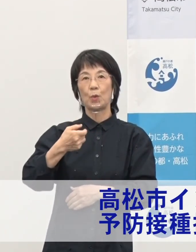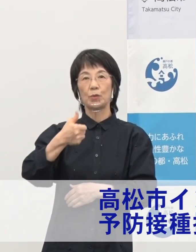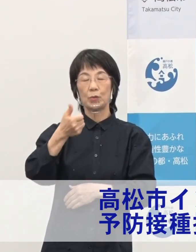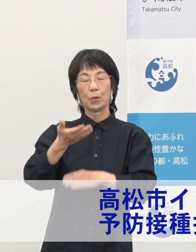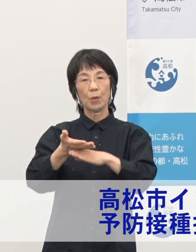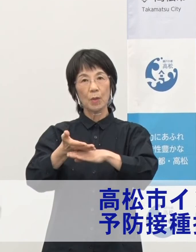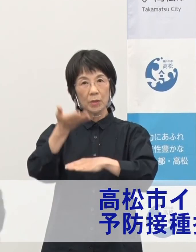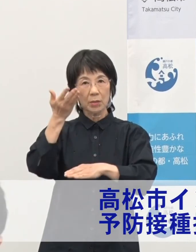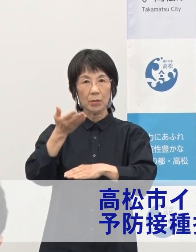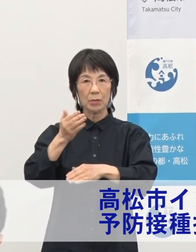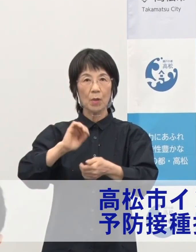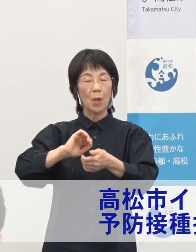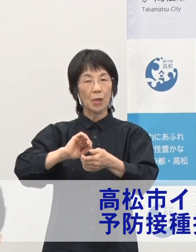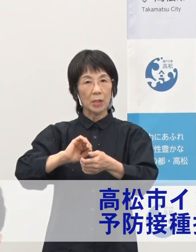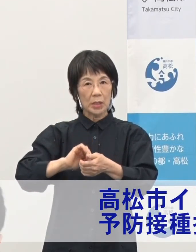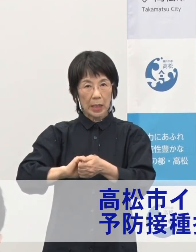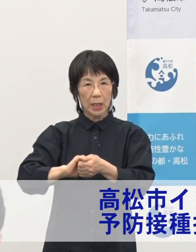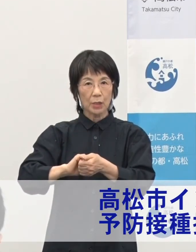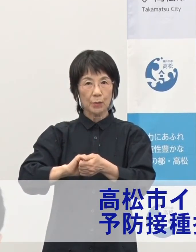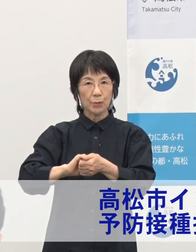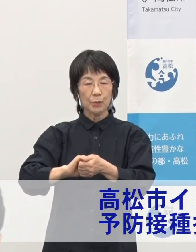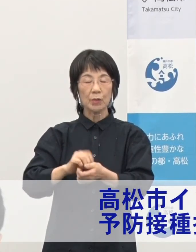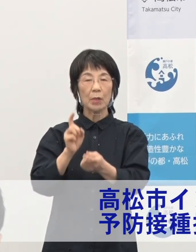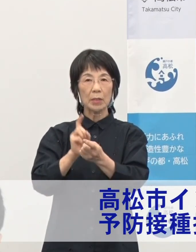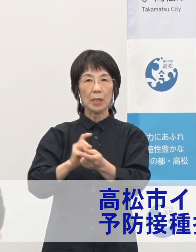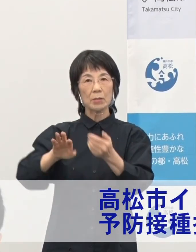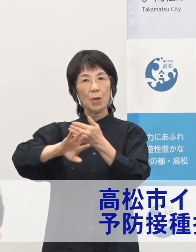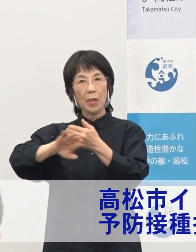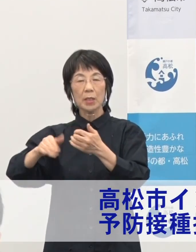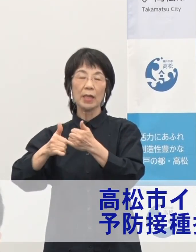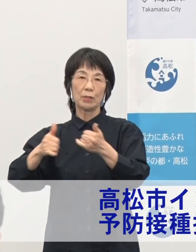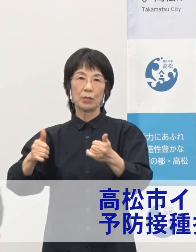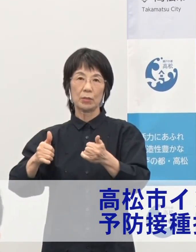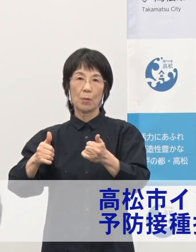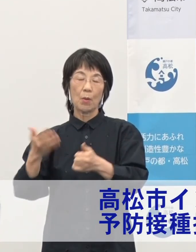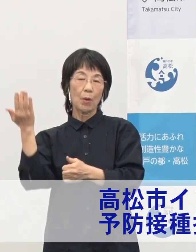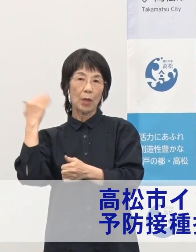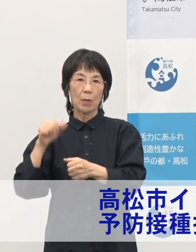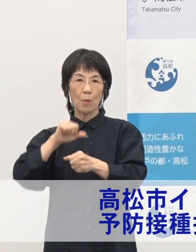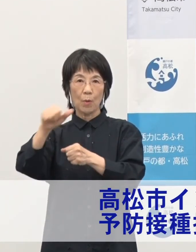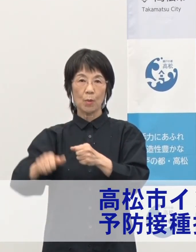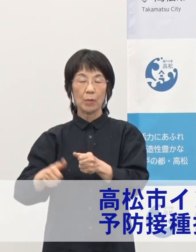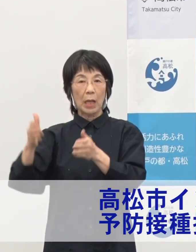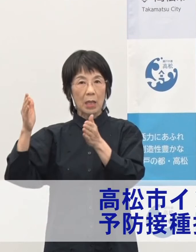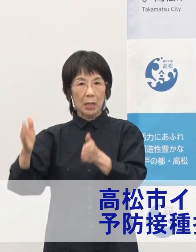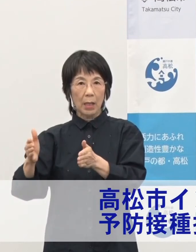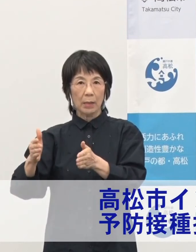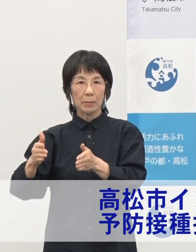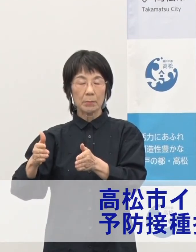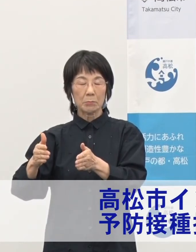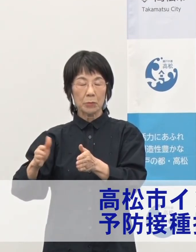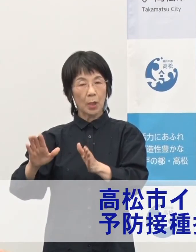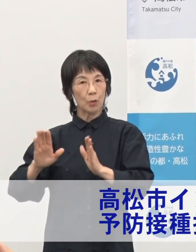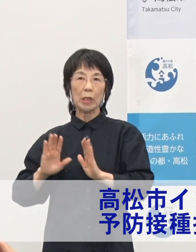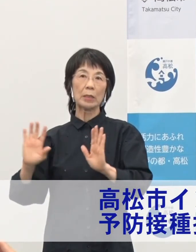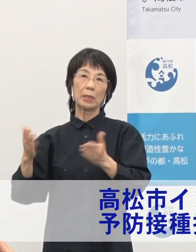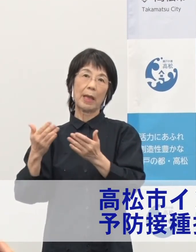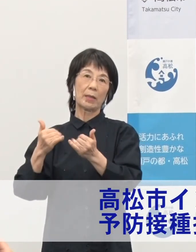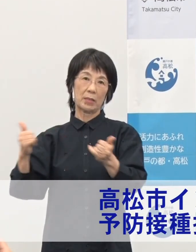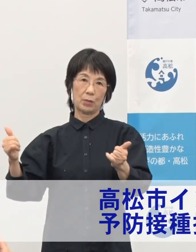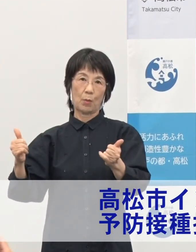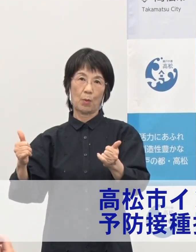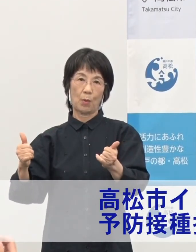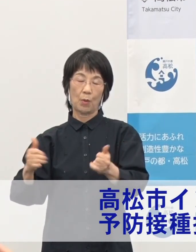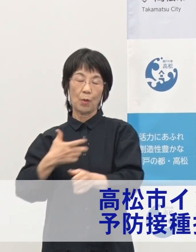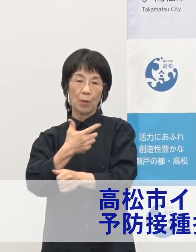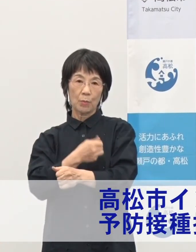定期接種対象者以外で過去5年以内にワクチンの接種を受けていない方に対し1回あたり